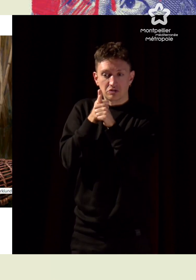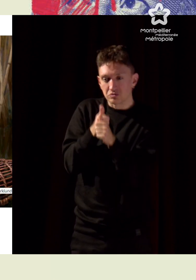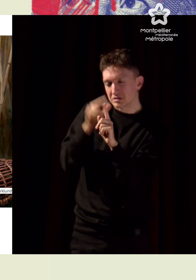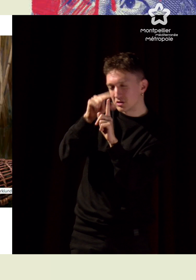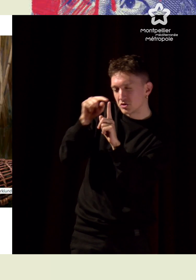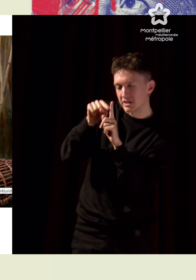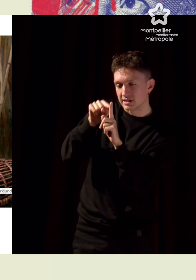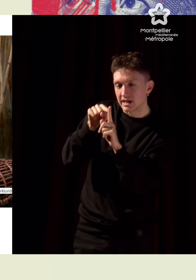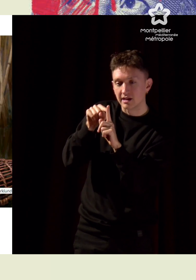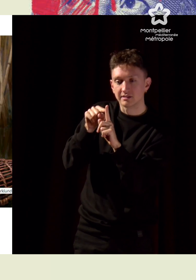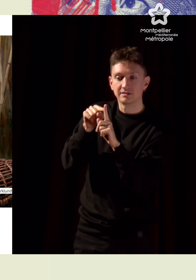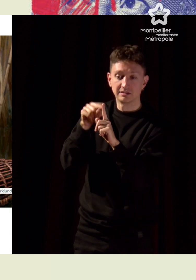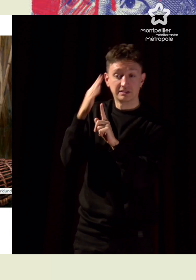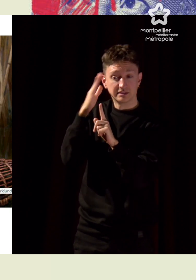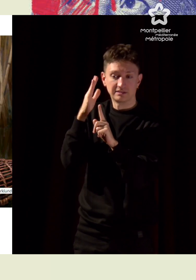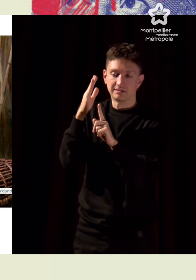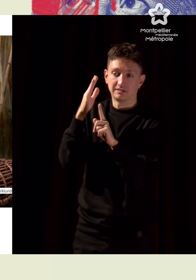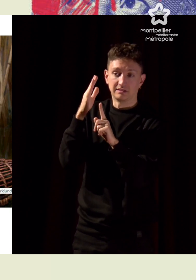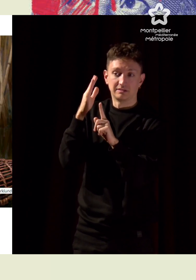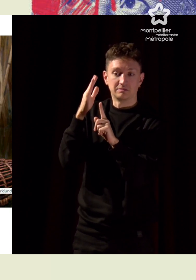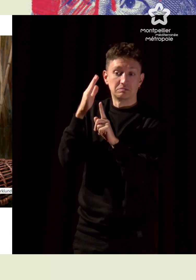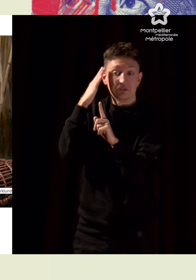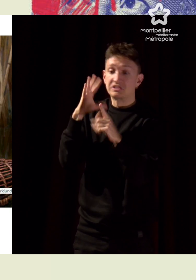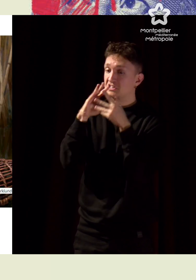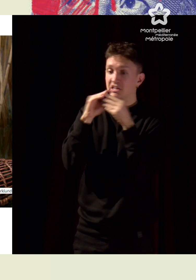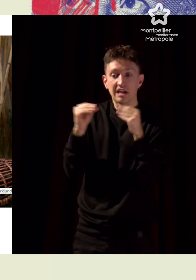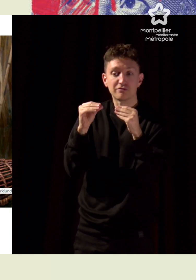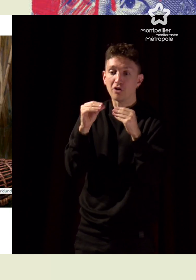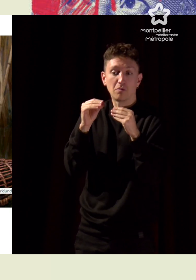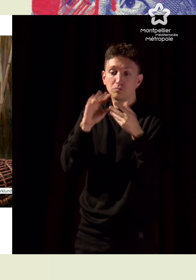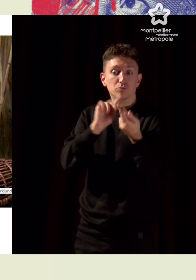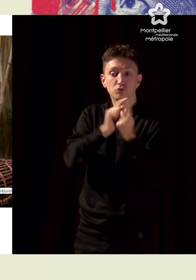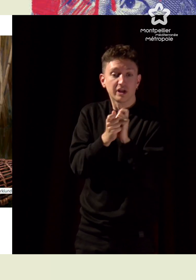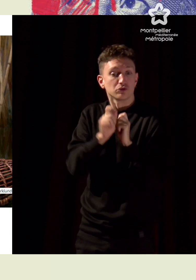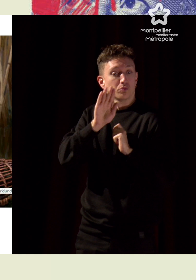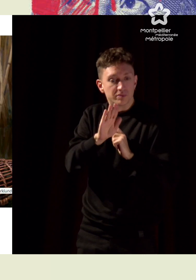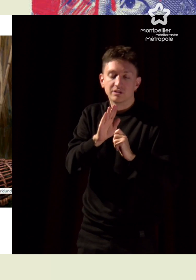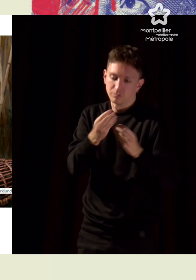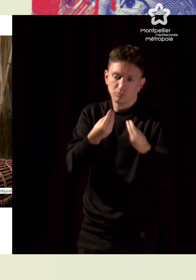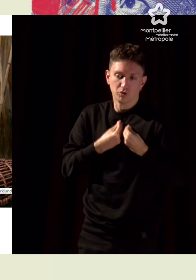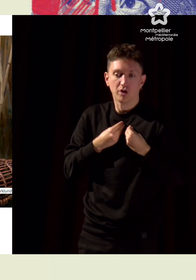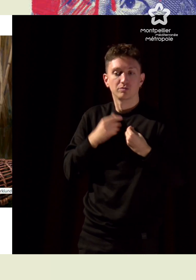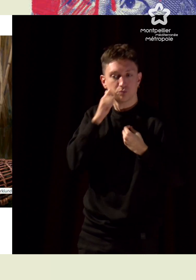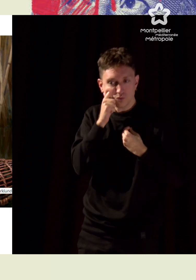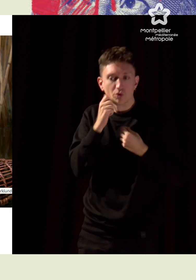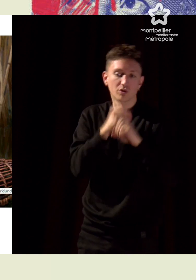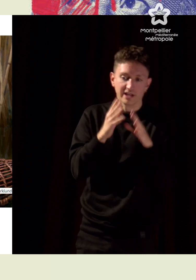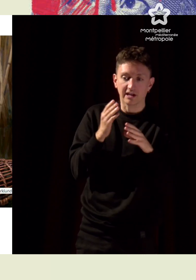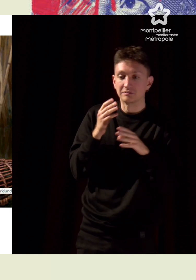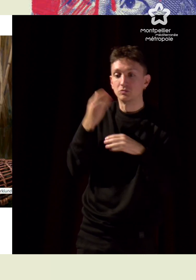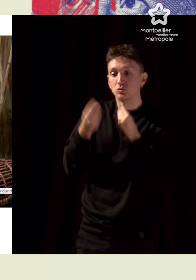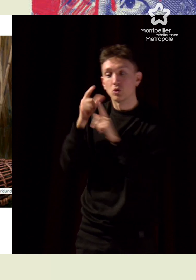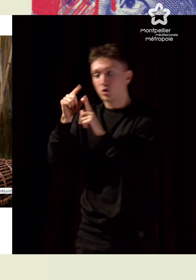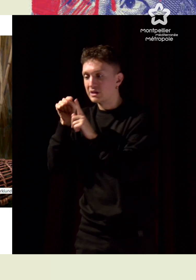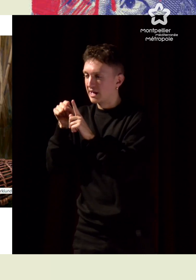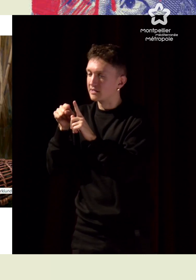être de couleur de peau foncée et quand on porte une autre forme, on va plutôt être de couleur de peau claire. Donc, en analysant l'ADN des